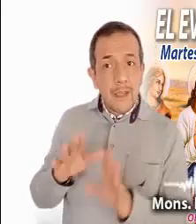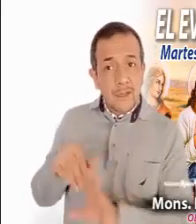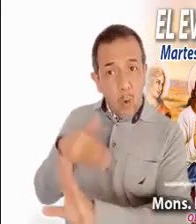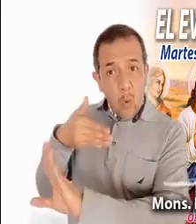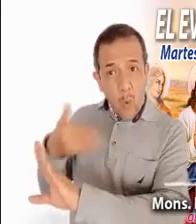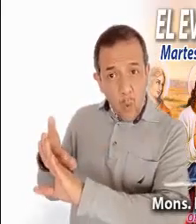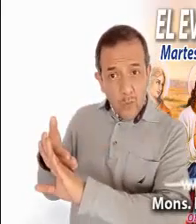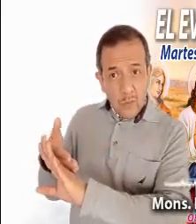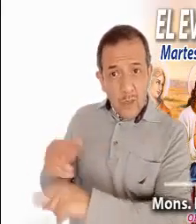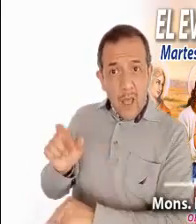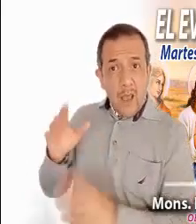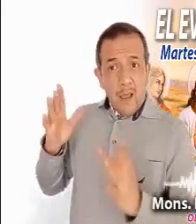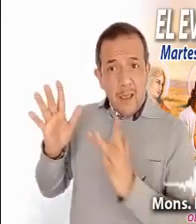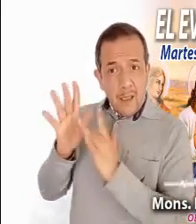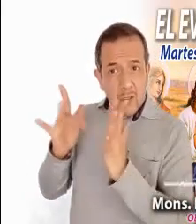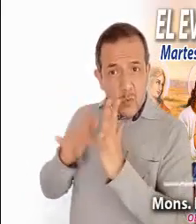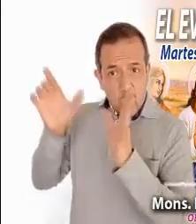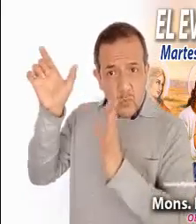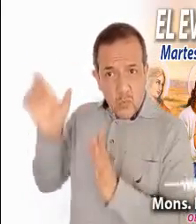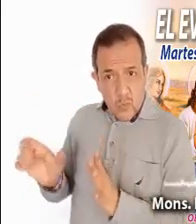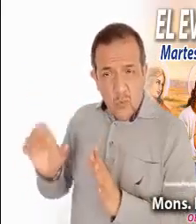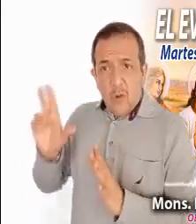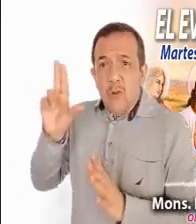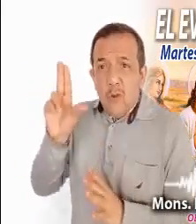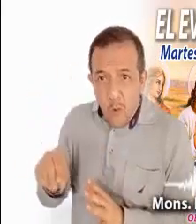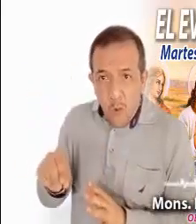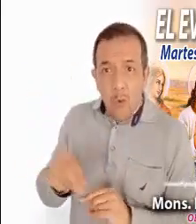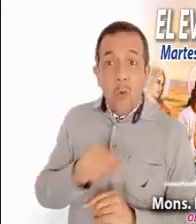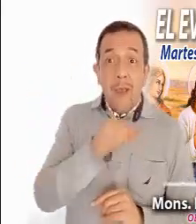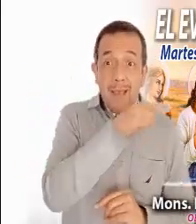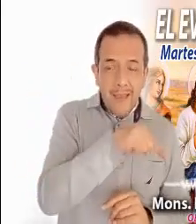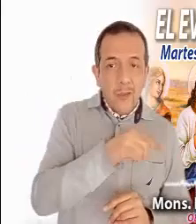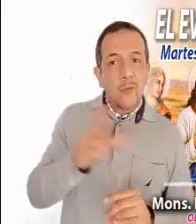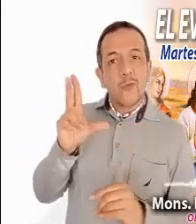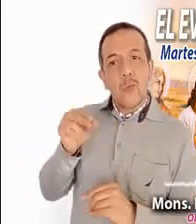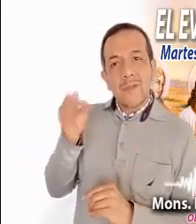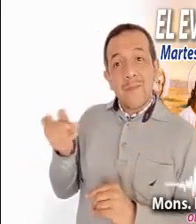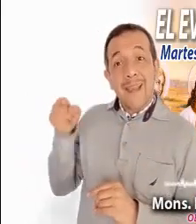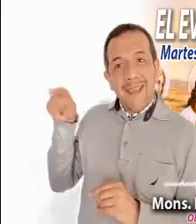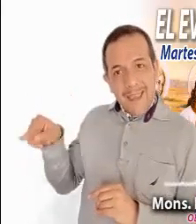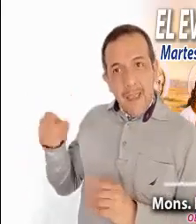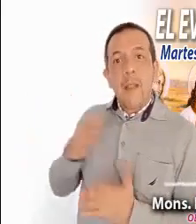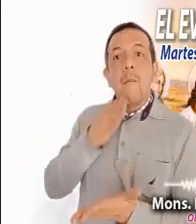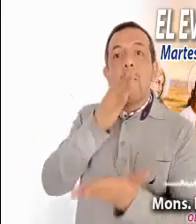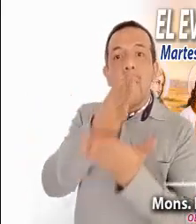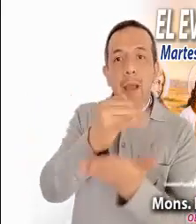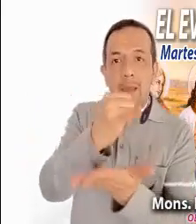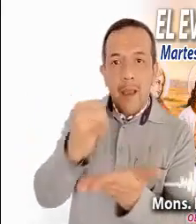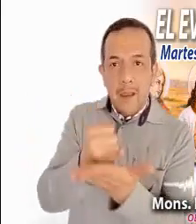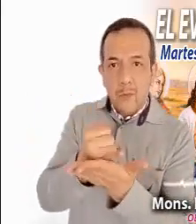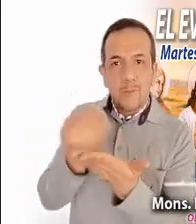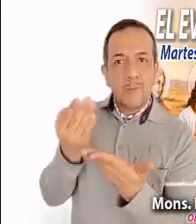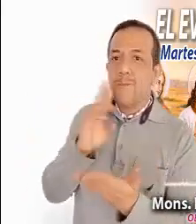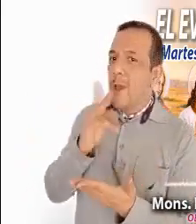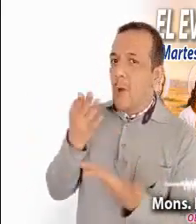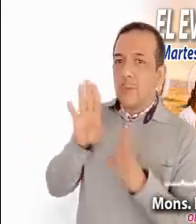es rechazo directo a su persona, sino es porque se está dirigiendo a Jerusalén. Más allá de